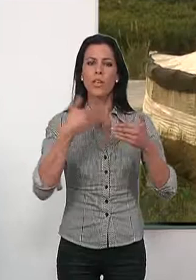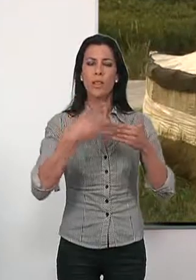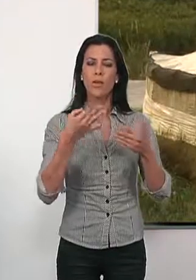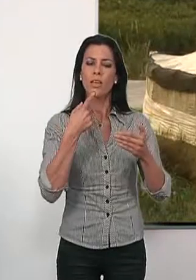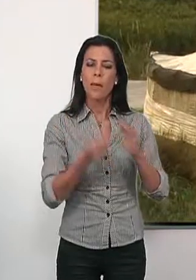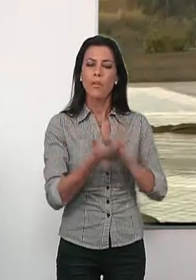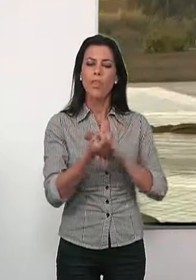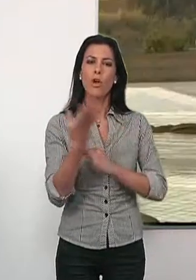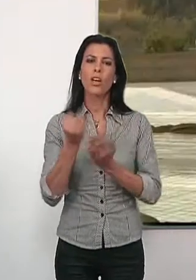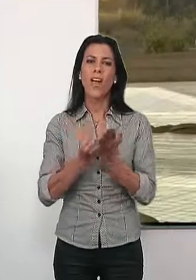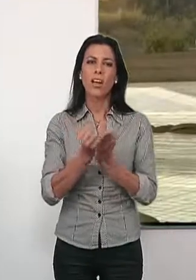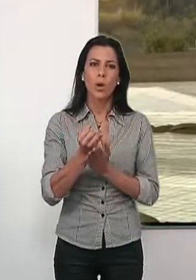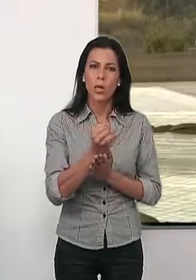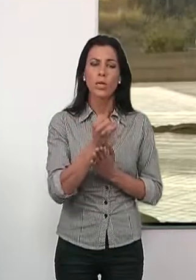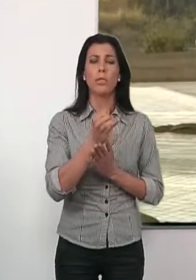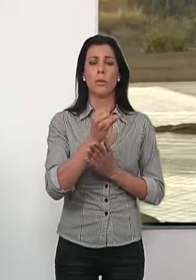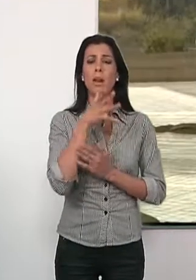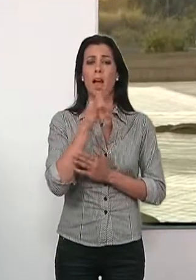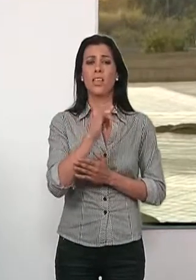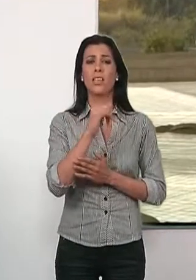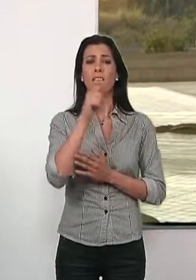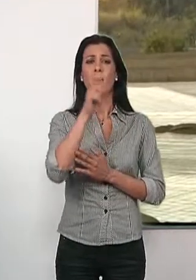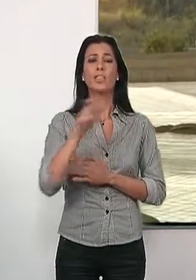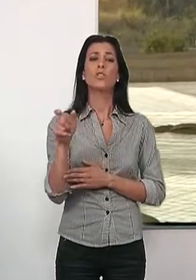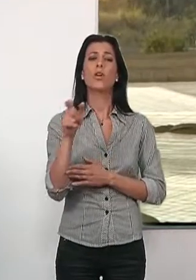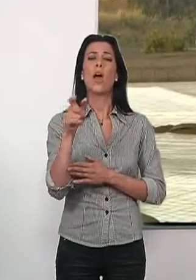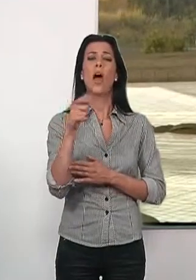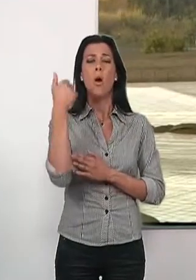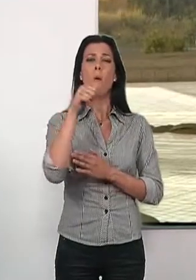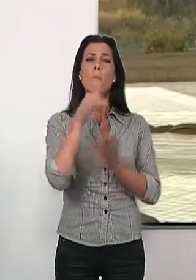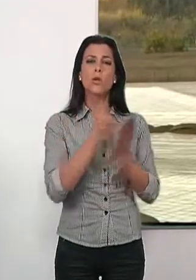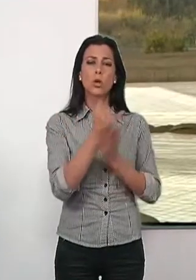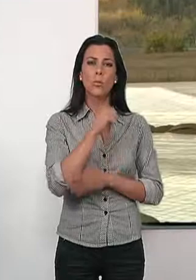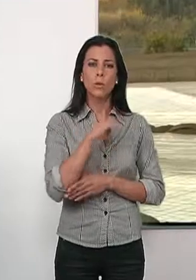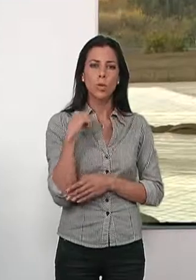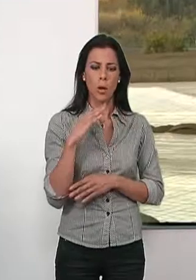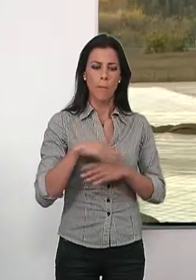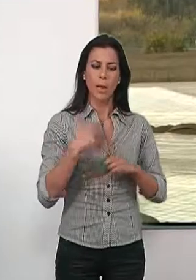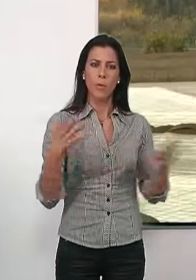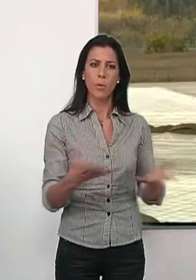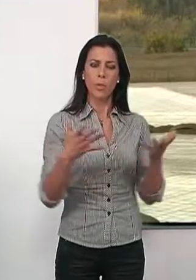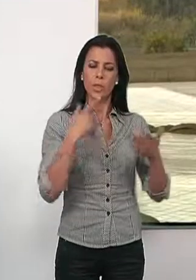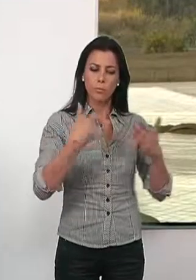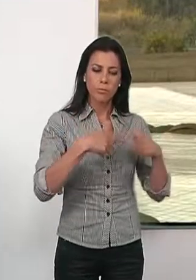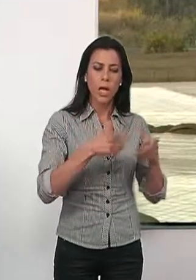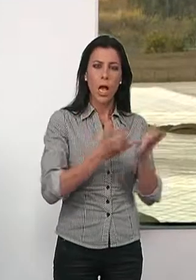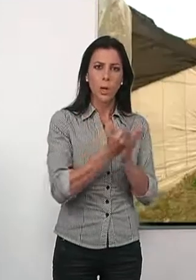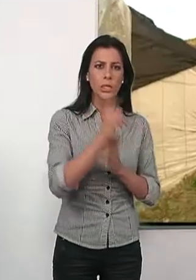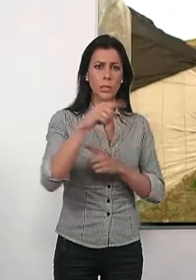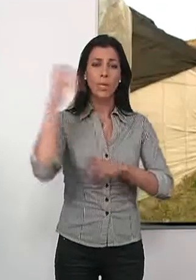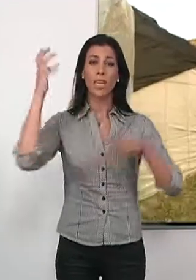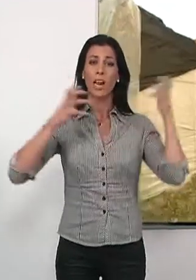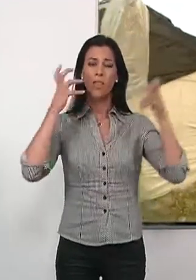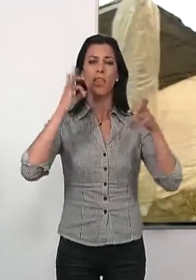de explotaciones agrarias de agricultores autónomos para la mejora de la sostenibilidad del sector agrícola y ganadero